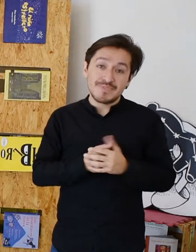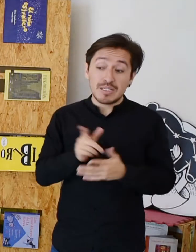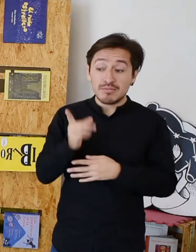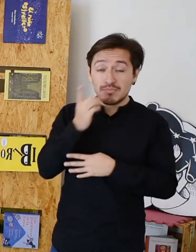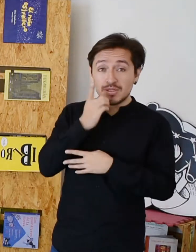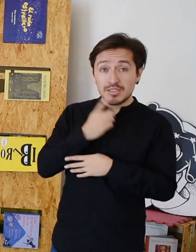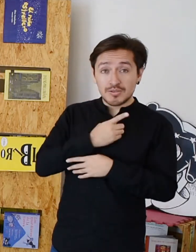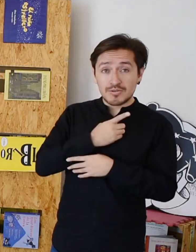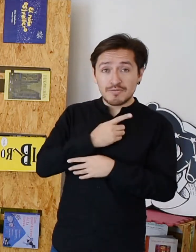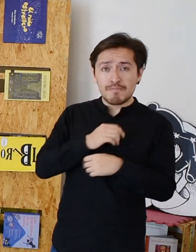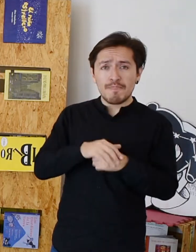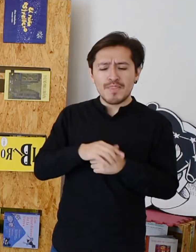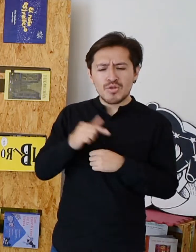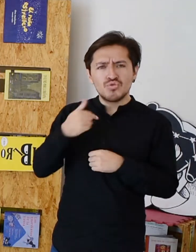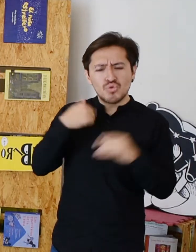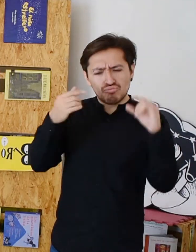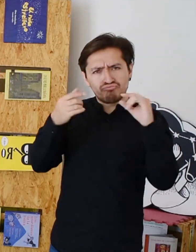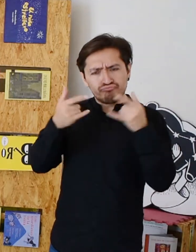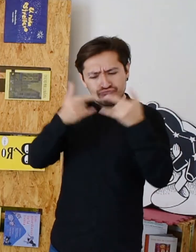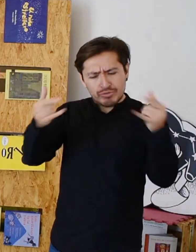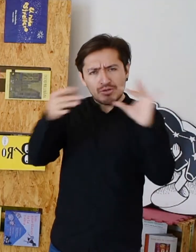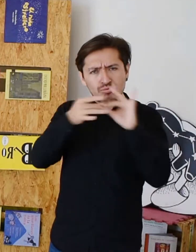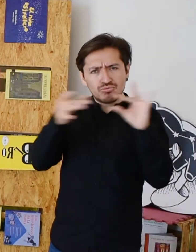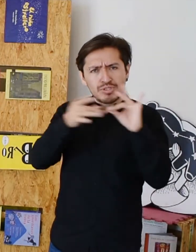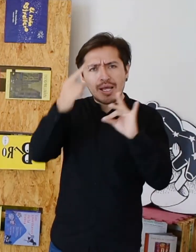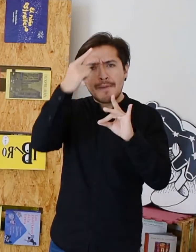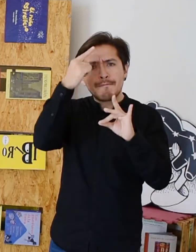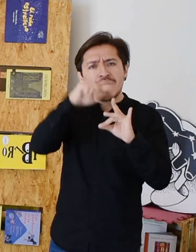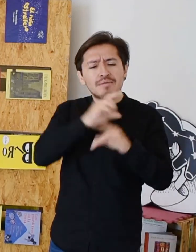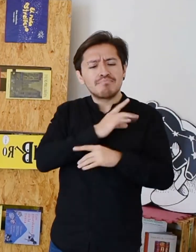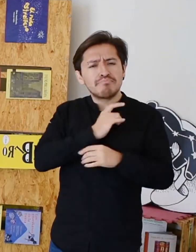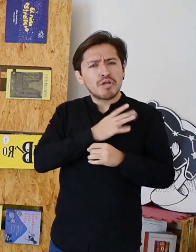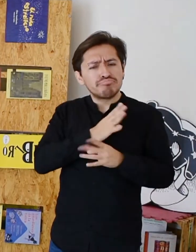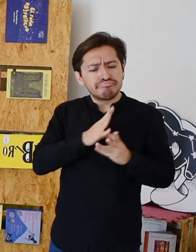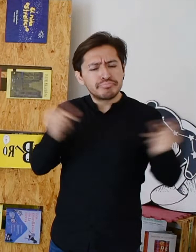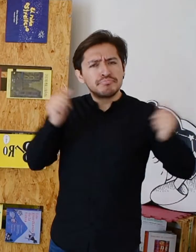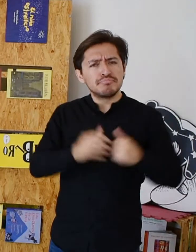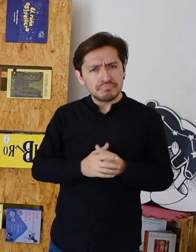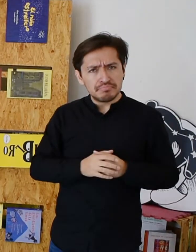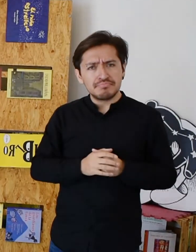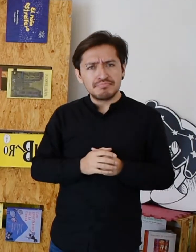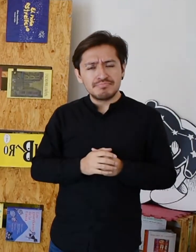dijo, te voy a contar una historia para que se te quite el miedo, pues.